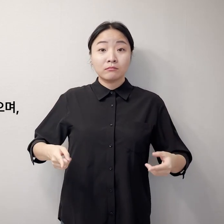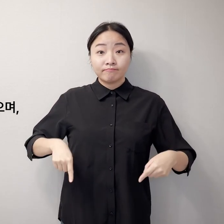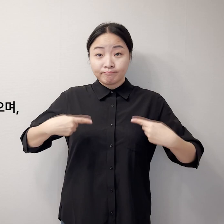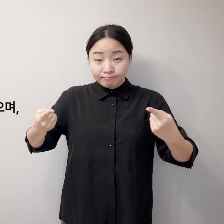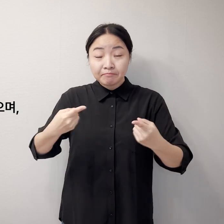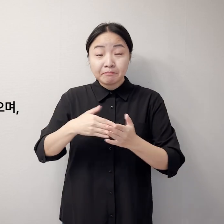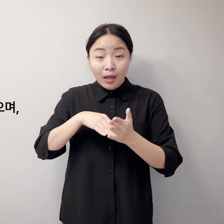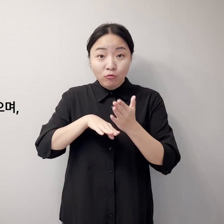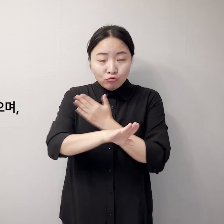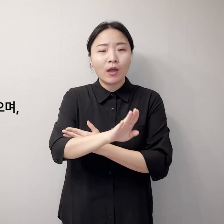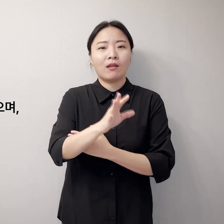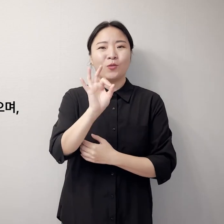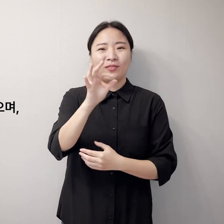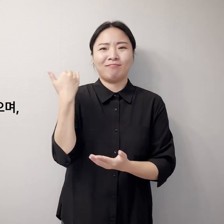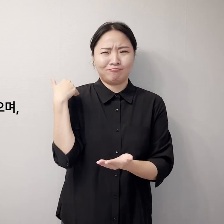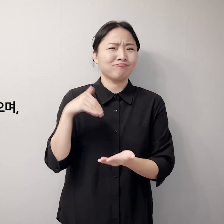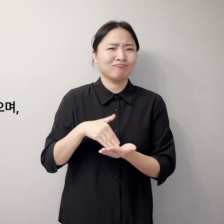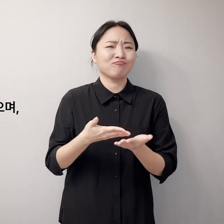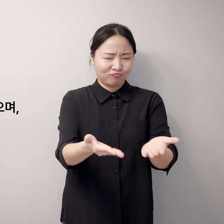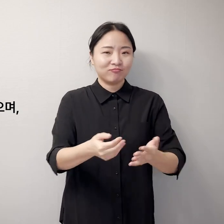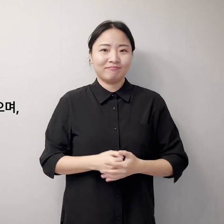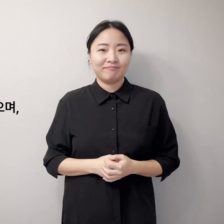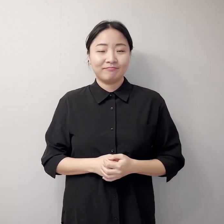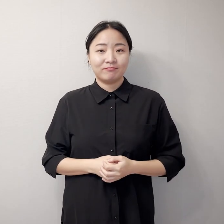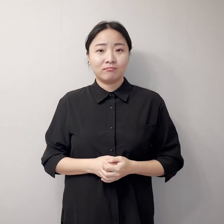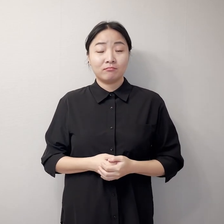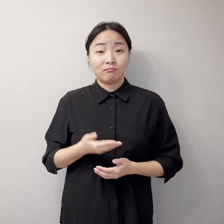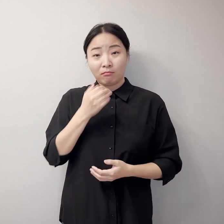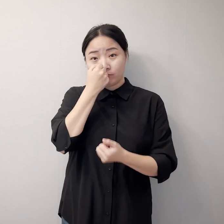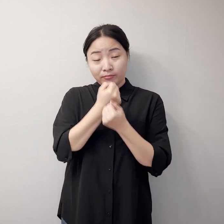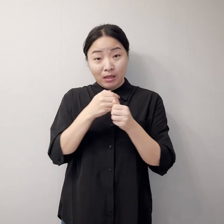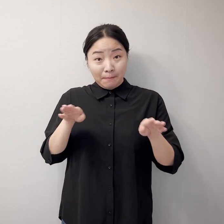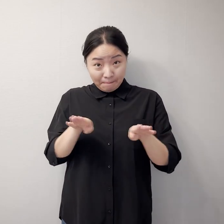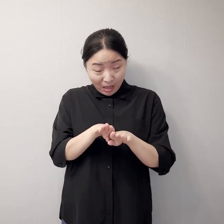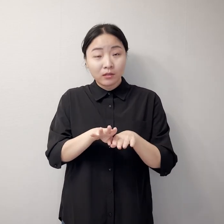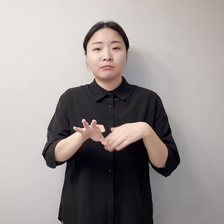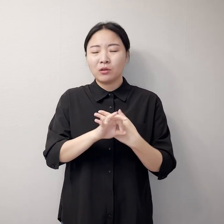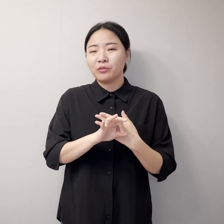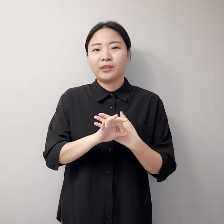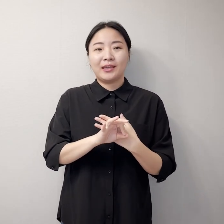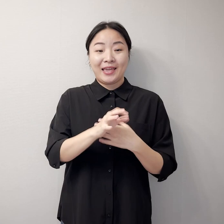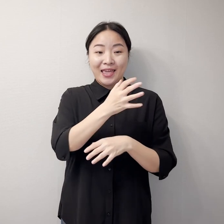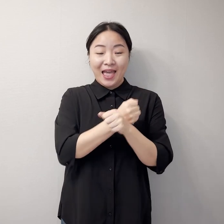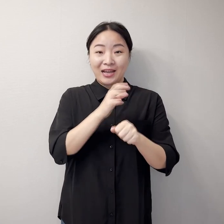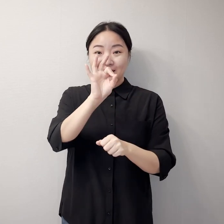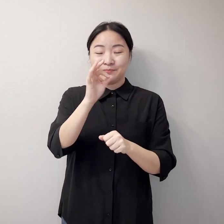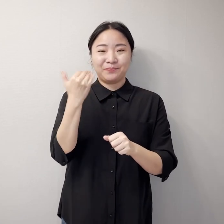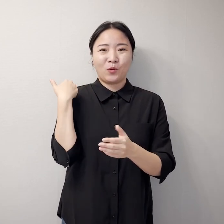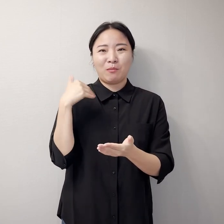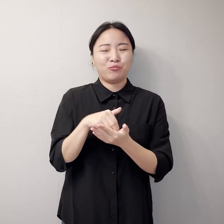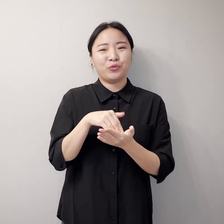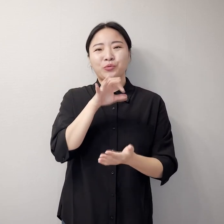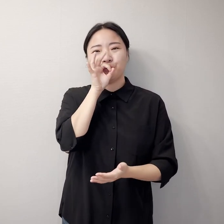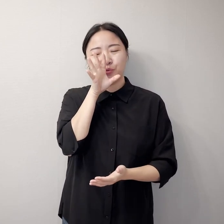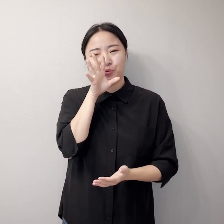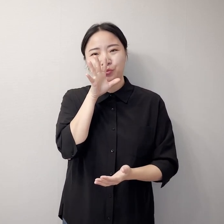드립니다 행사에 참여하지 않으시는 경우 예약금은 환불이 불가능하며